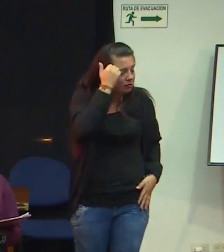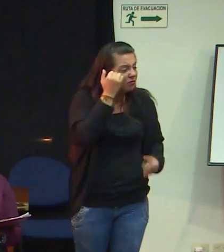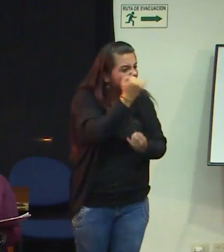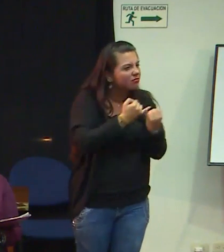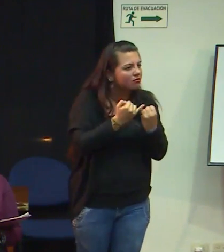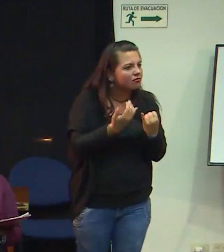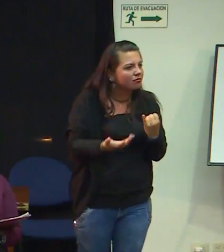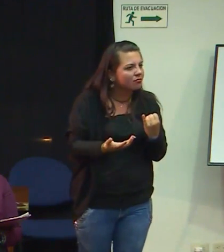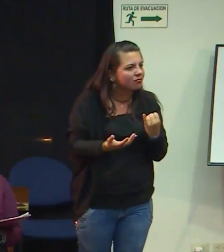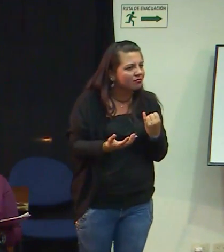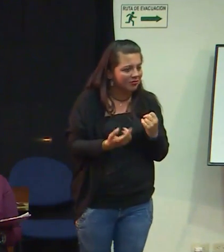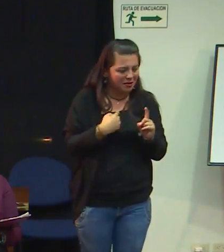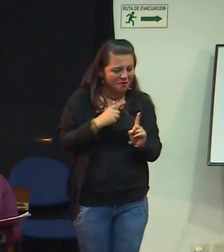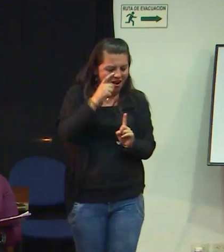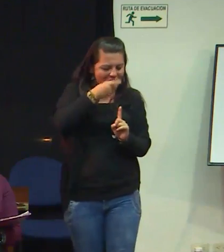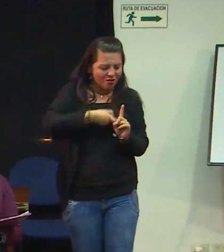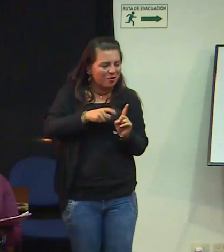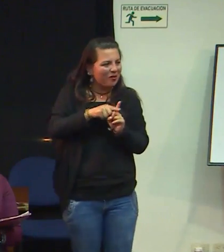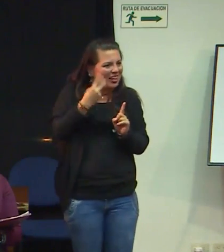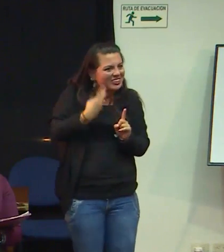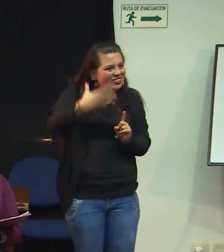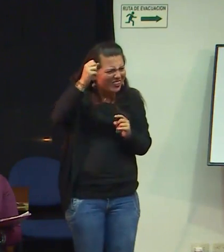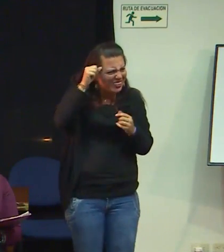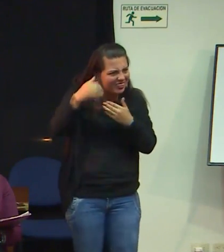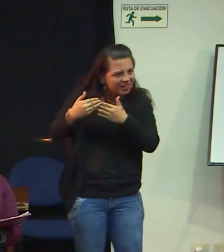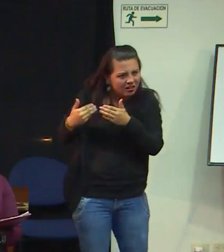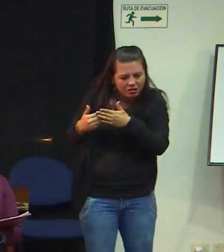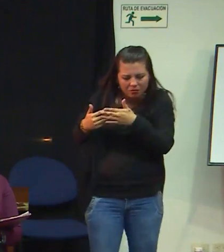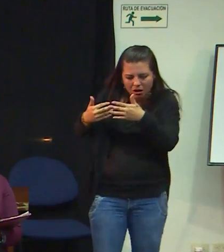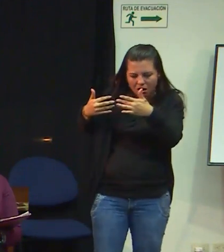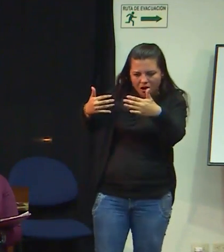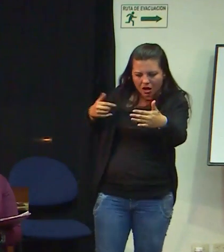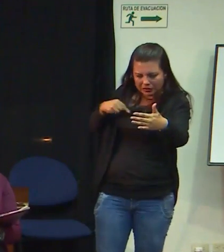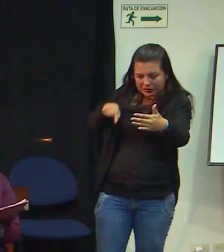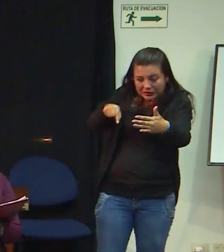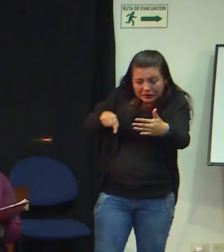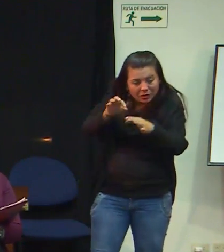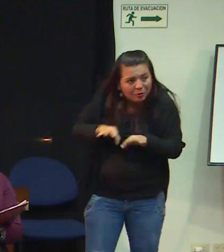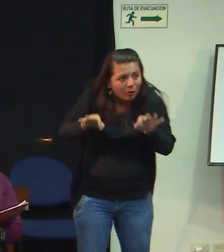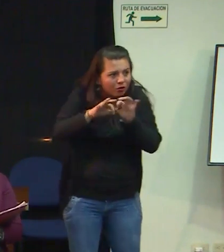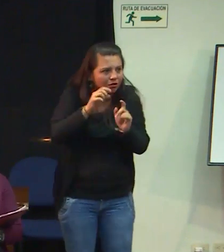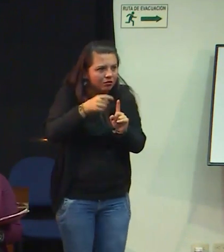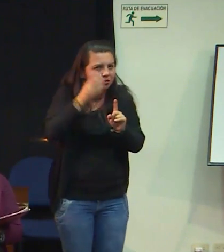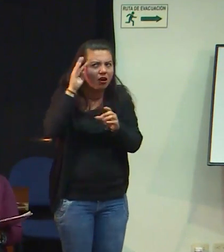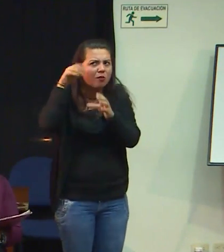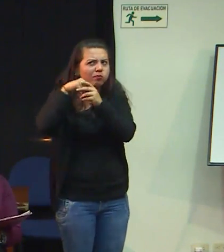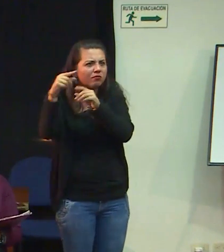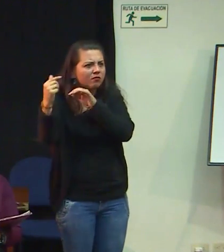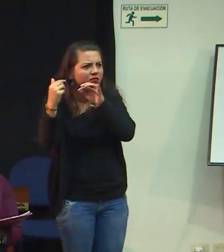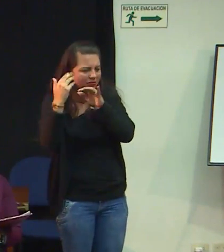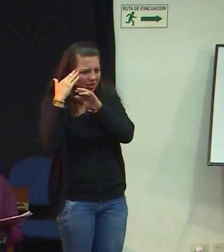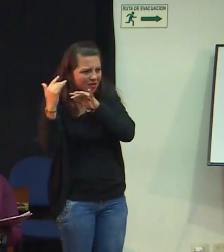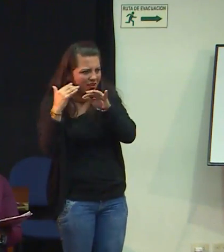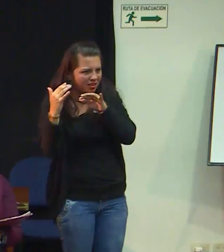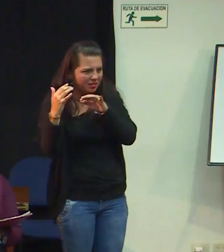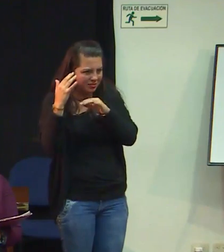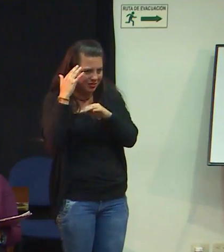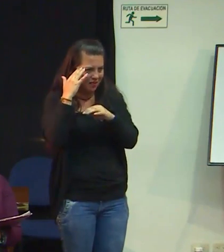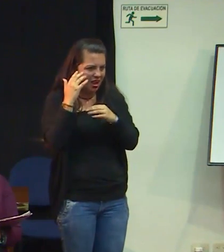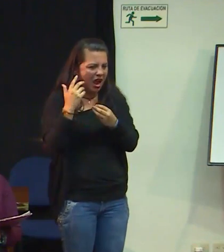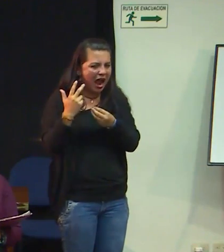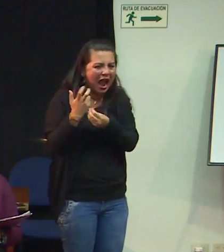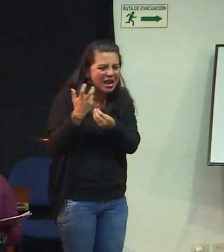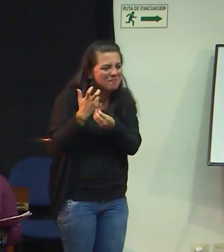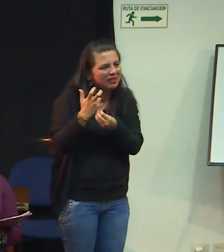Primero ver su papel histórico en este país, ver el papel histórico que si estamos en un conflicto, que para mí no es un conflicto armado, sino es